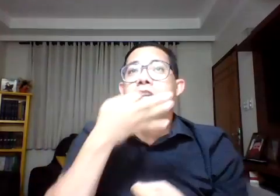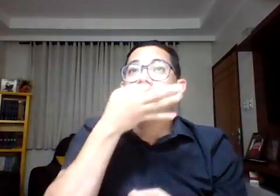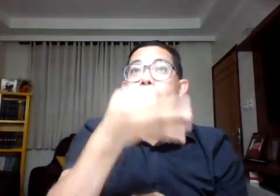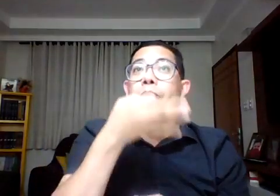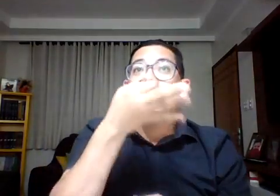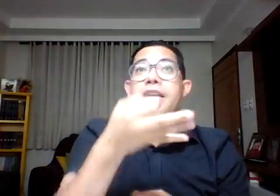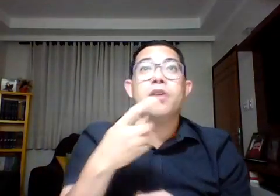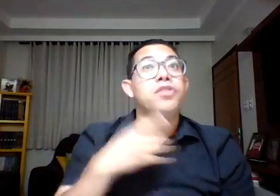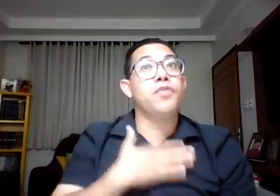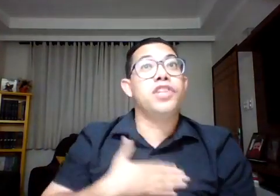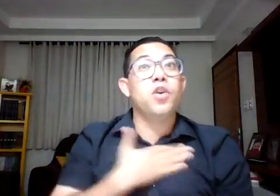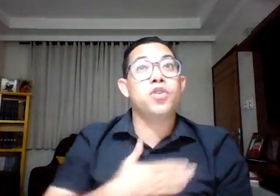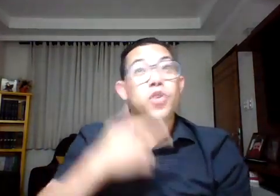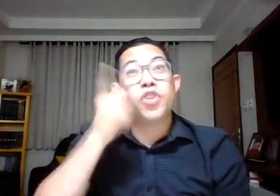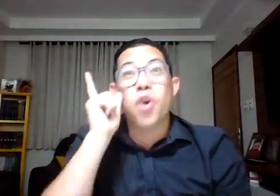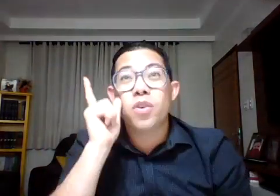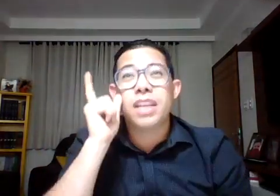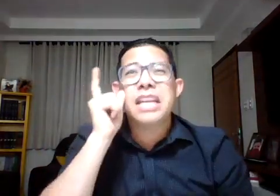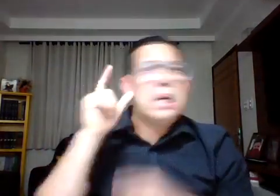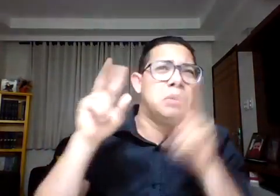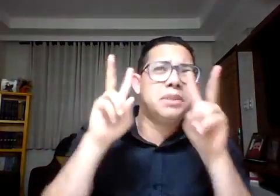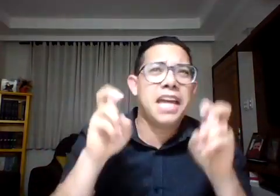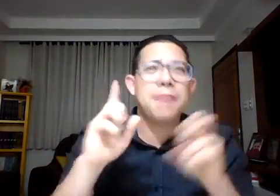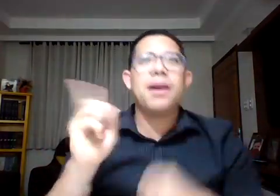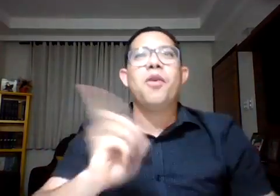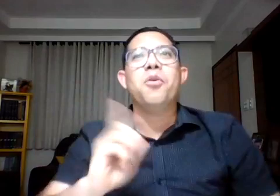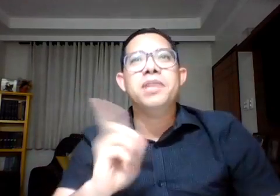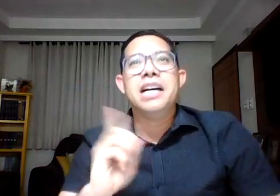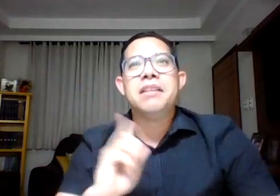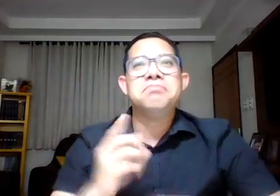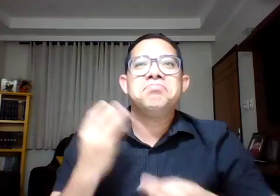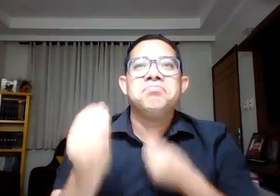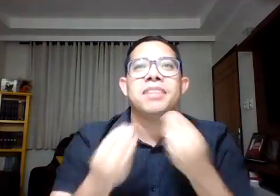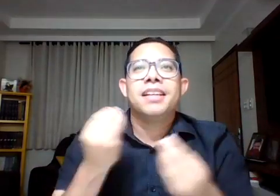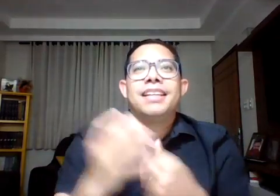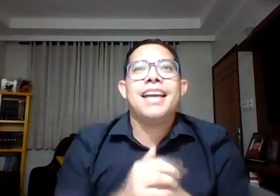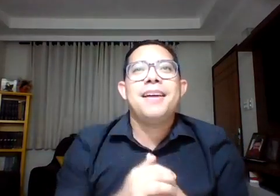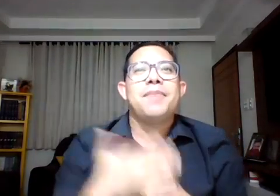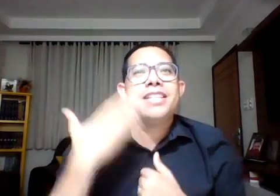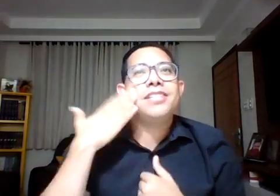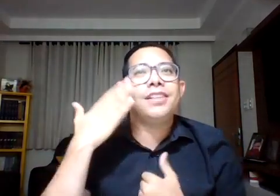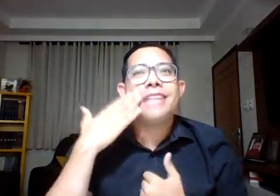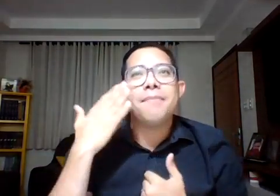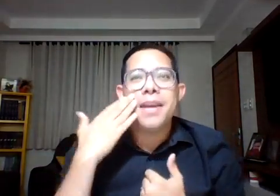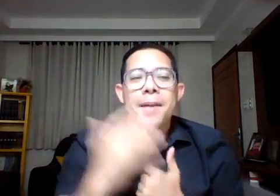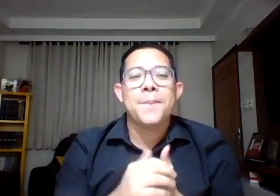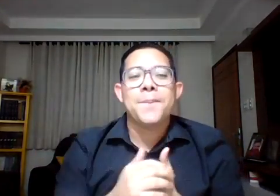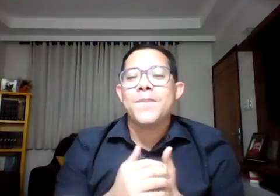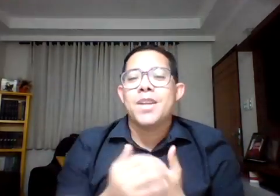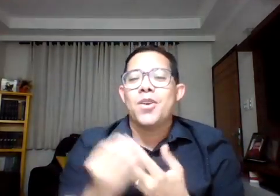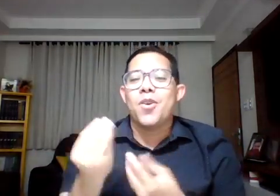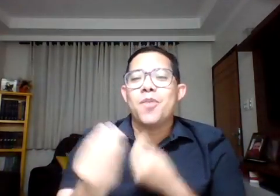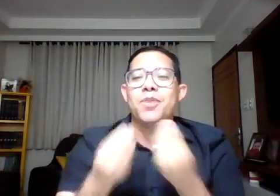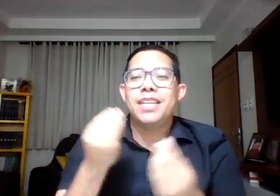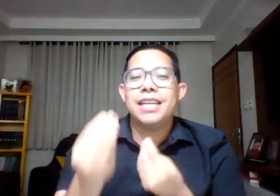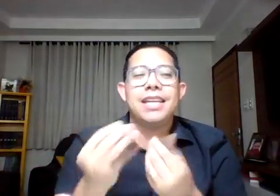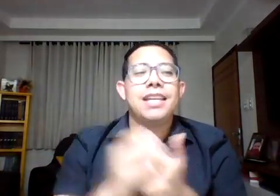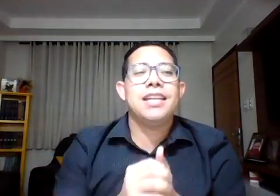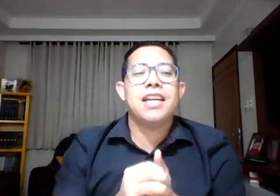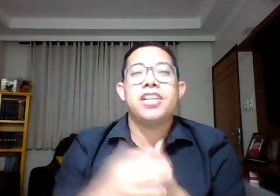sua opinião, se você gostou de ontem, do tema ou não, né? Para a gente só saber como que a gente vai